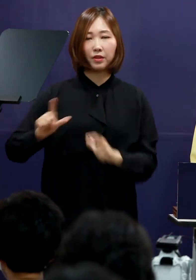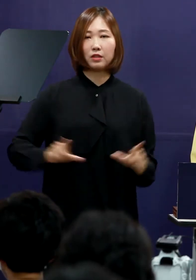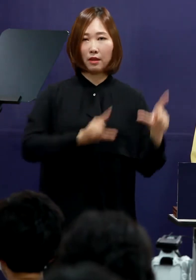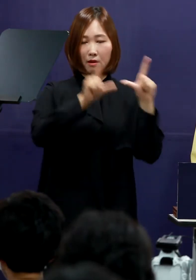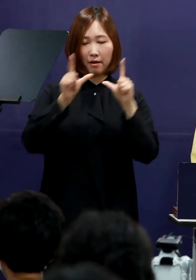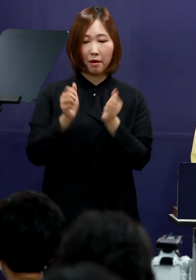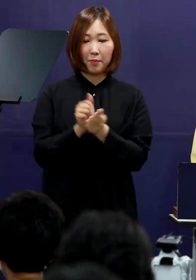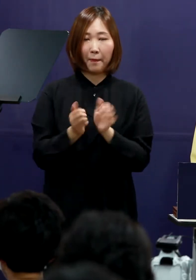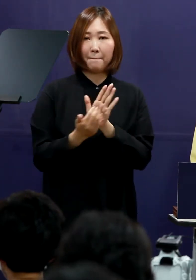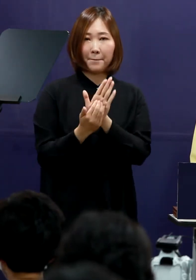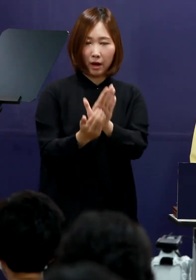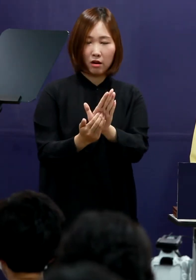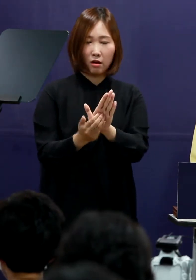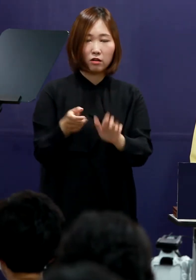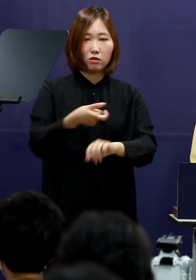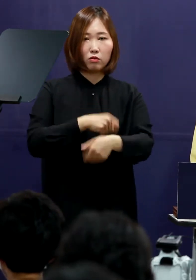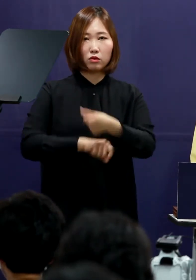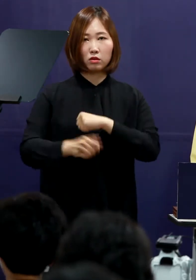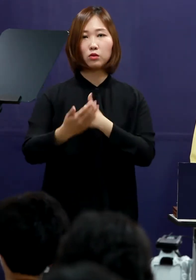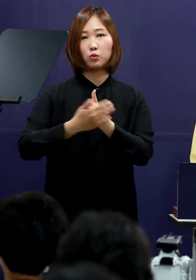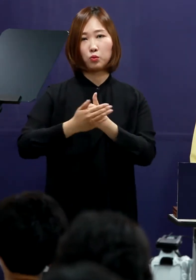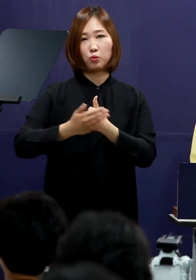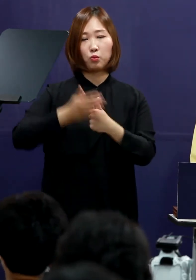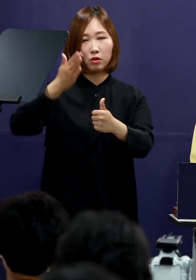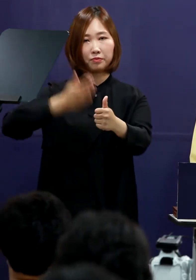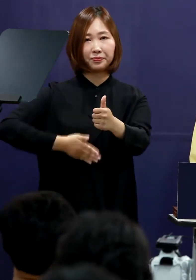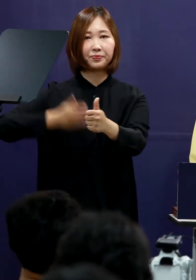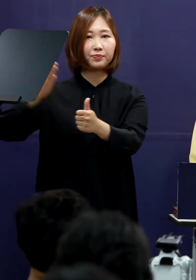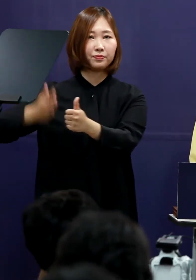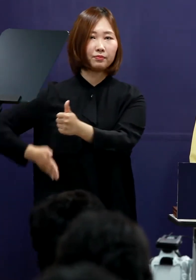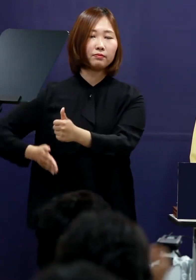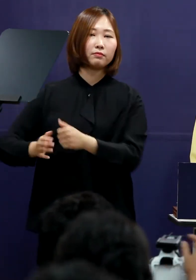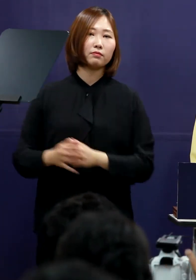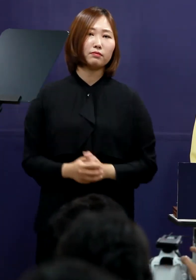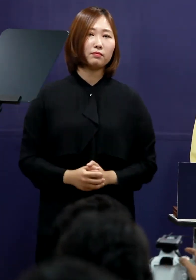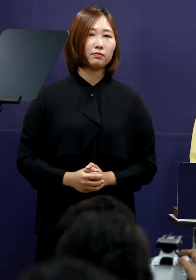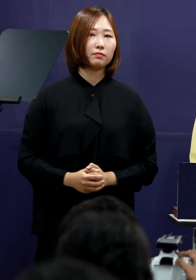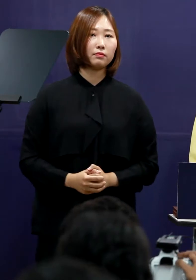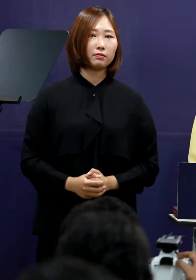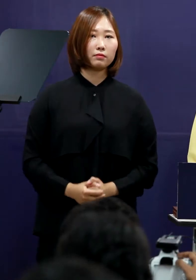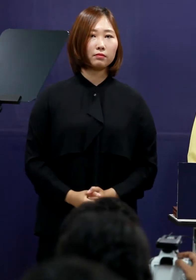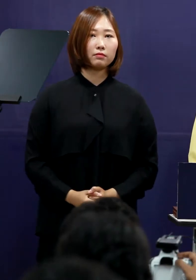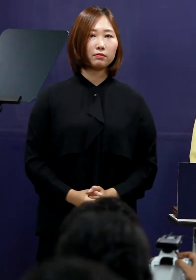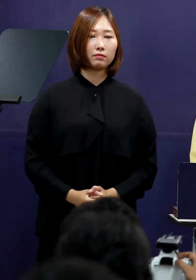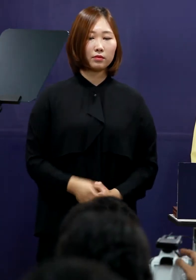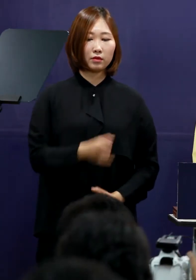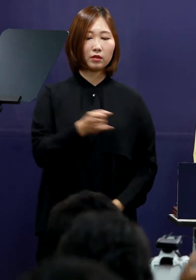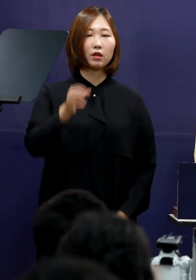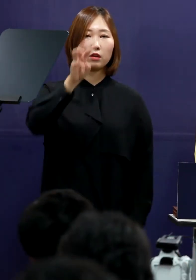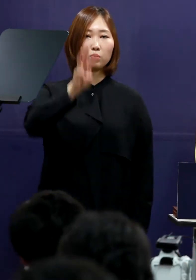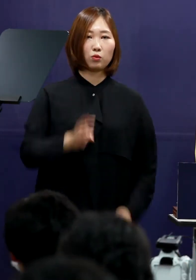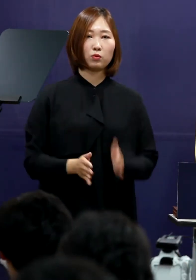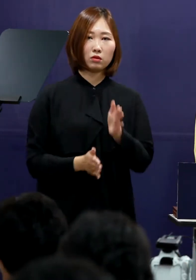적극 참여해 주시기를 간절히 당부드립니다. 우리 시는